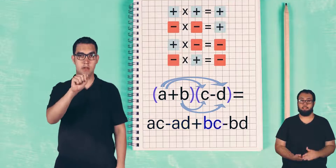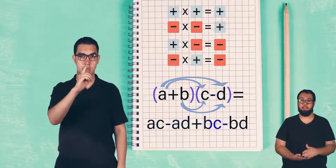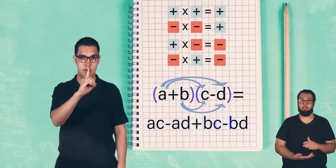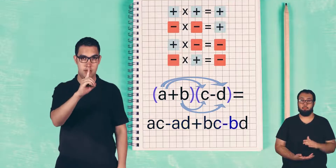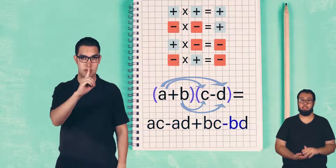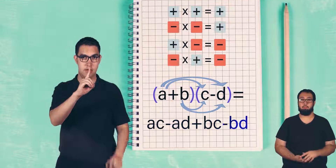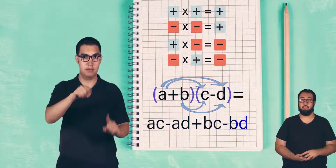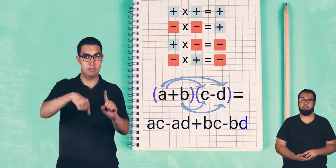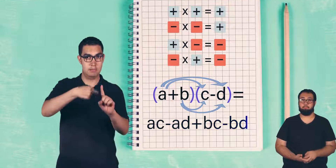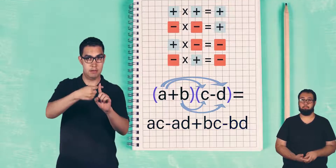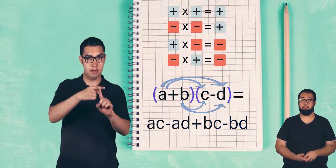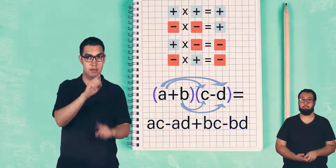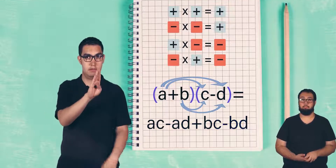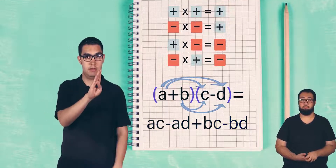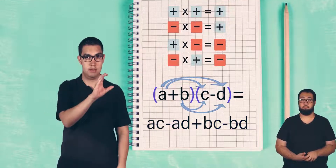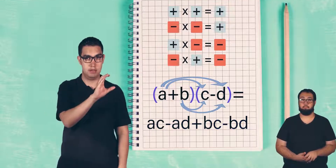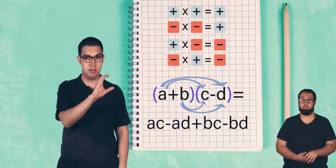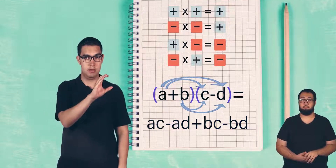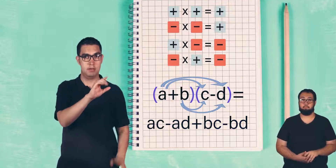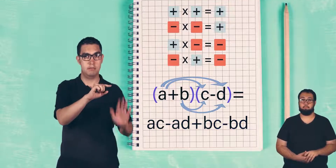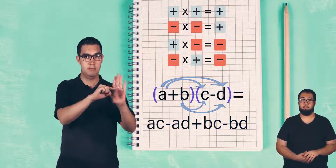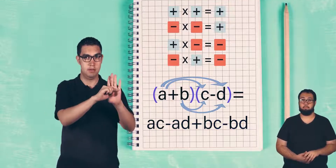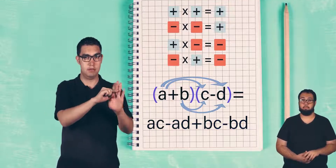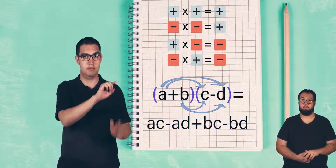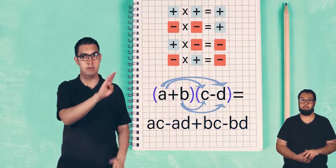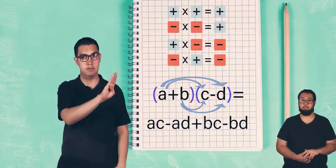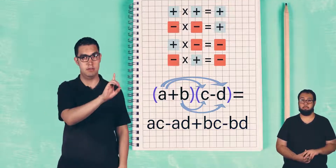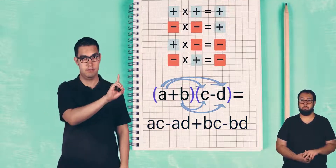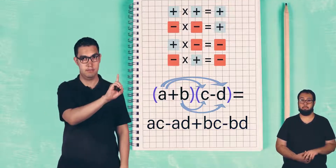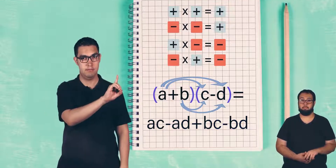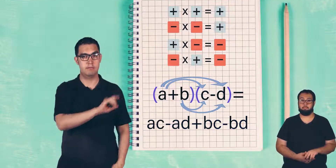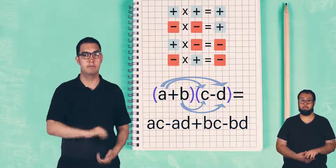mais BC menos BD.